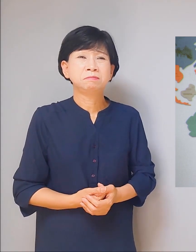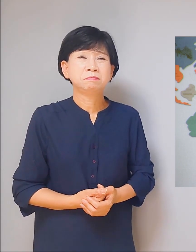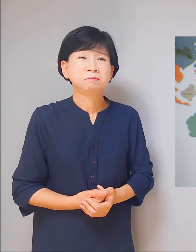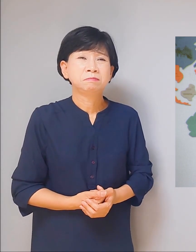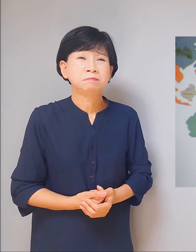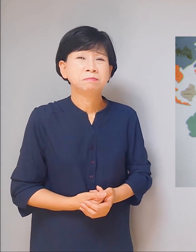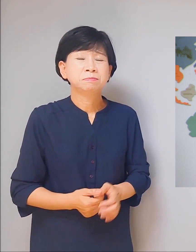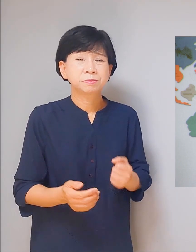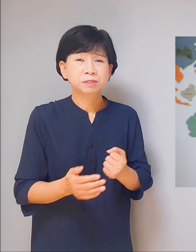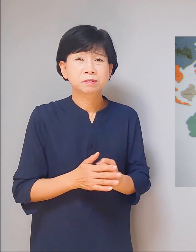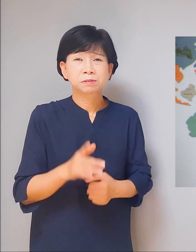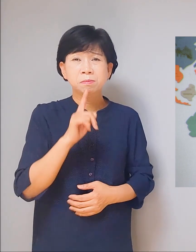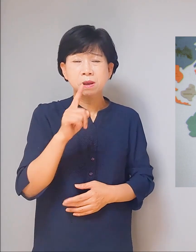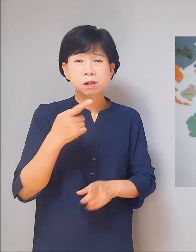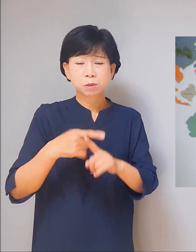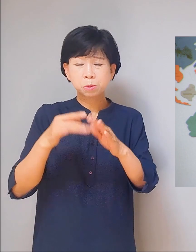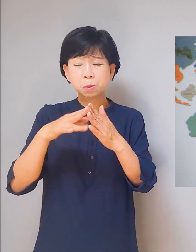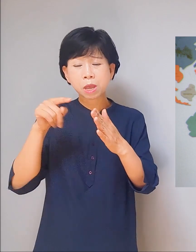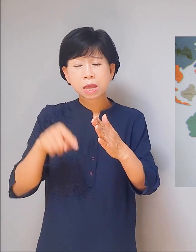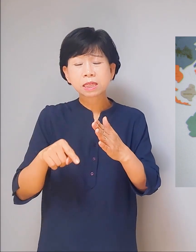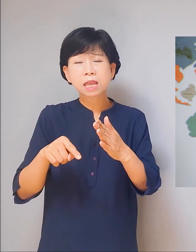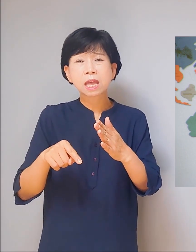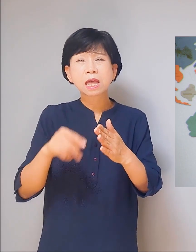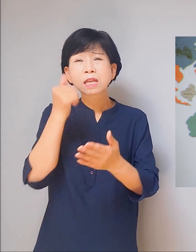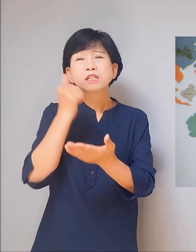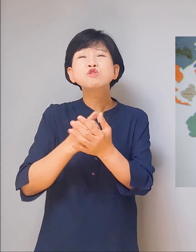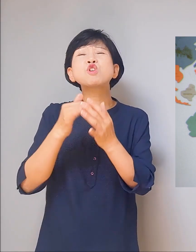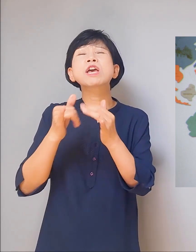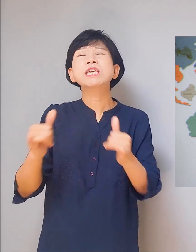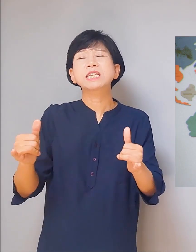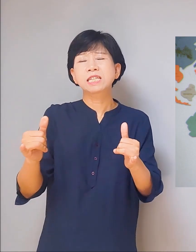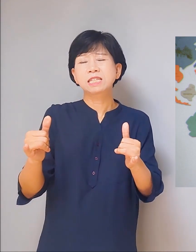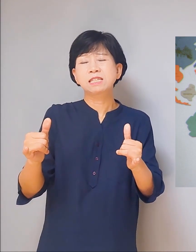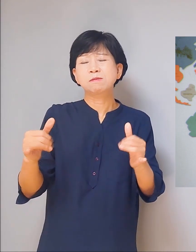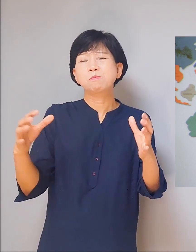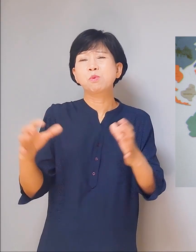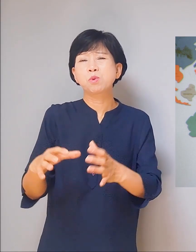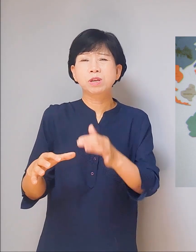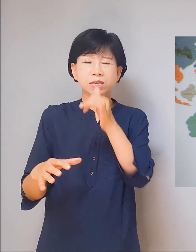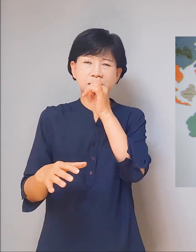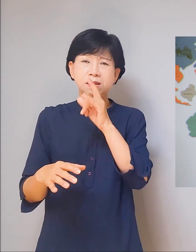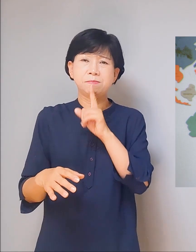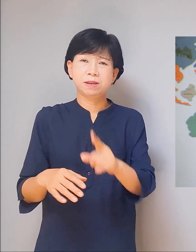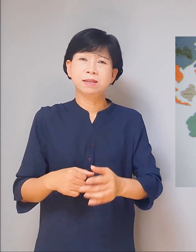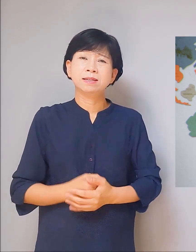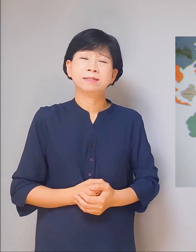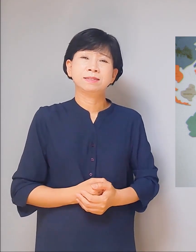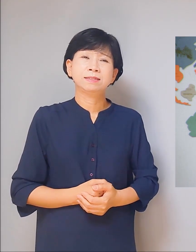그래서 이렇게도 얘기해요. 교회 안에는 죄인이 모여있고 용서받은 죄인이 모여있다.